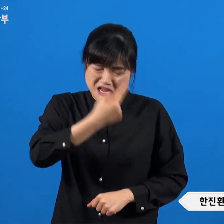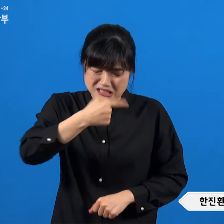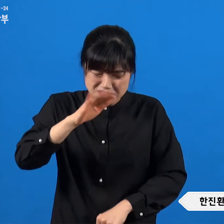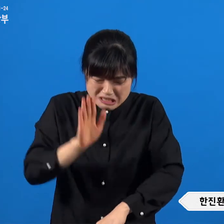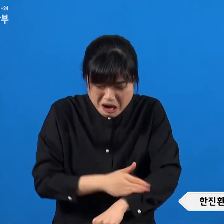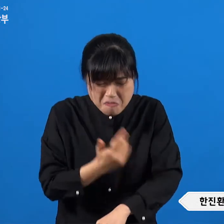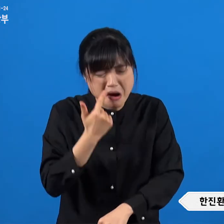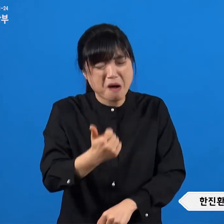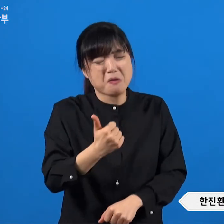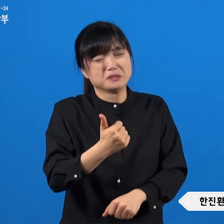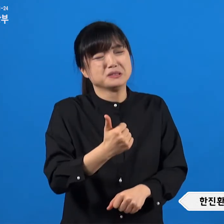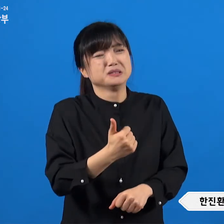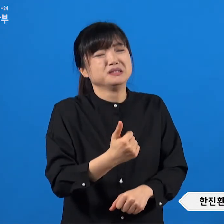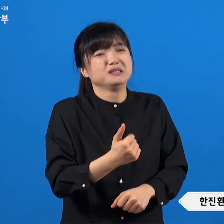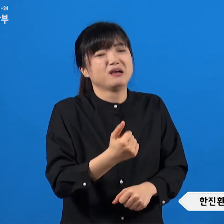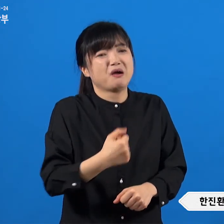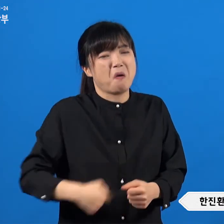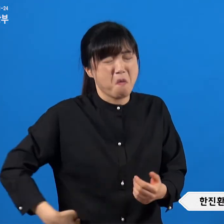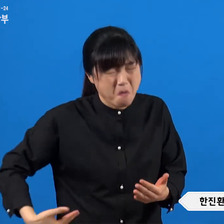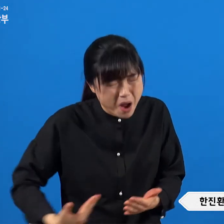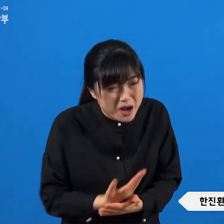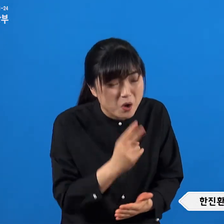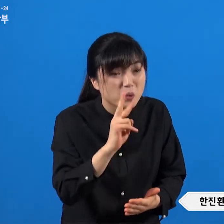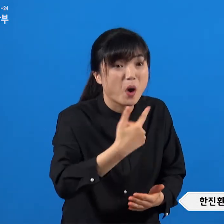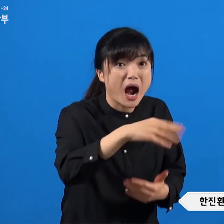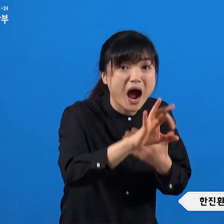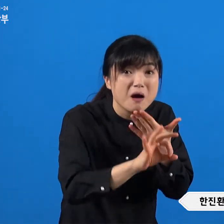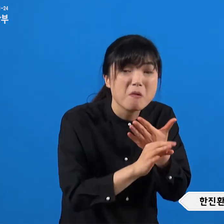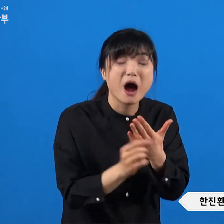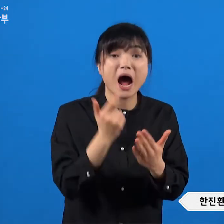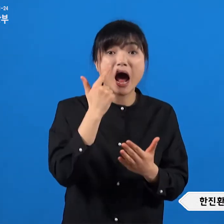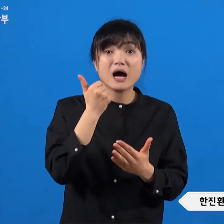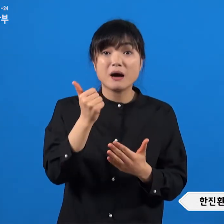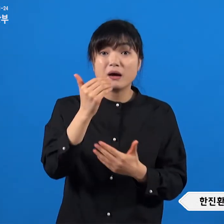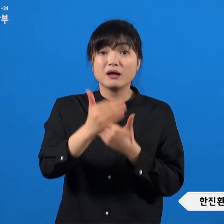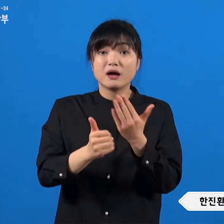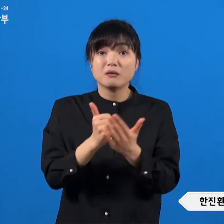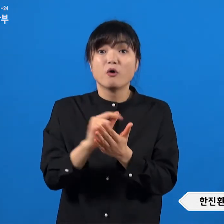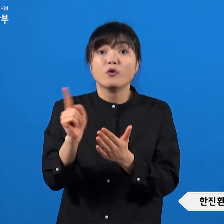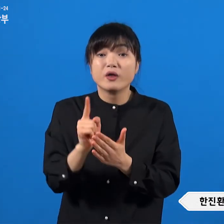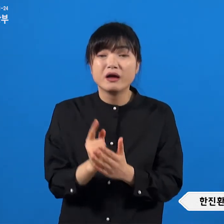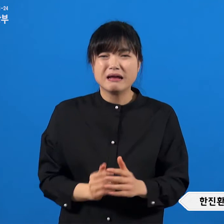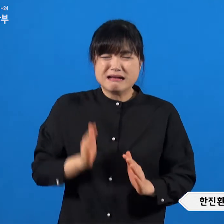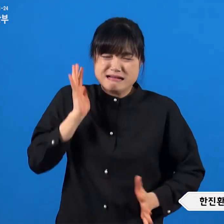아버지 하고 돌아가기만 하면 달려오셔서 우리를 얼싸안아 주십니다.